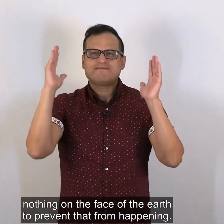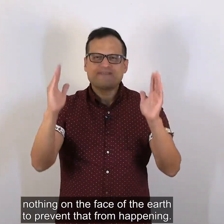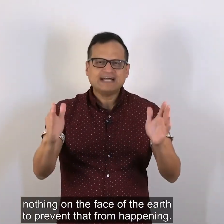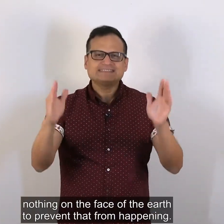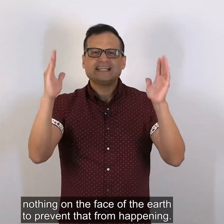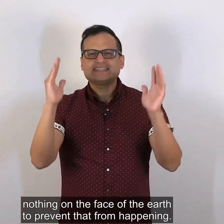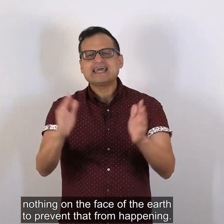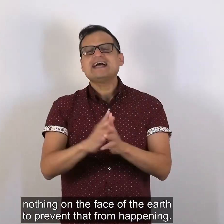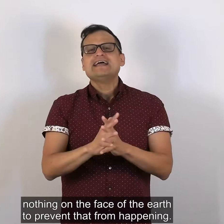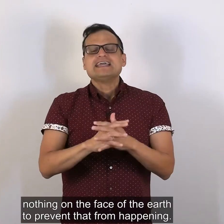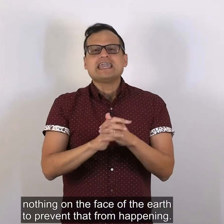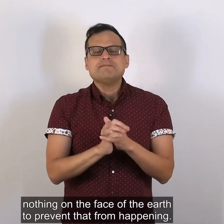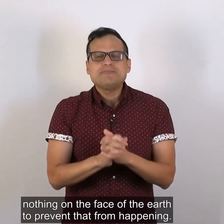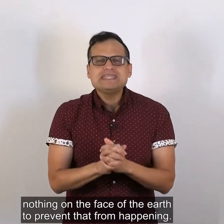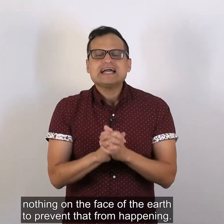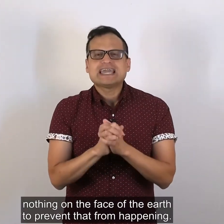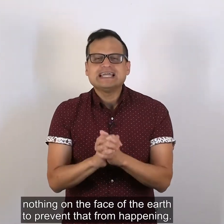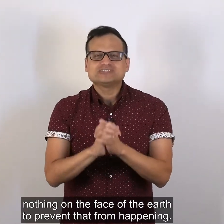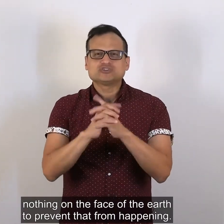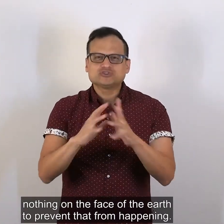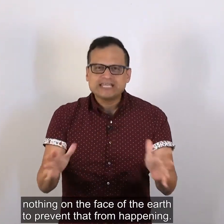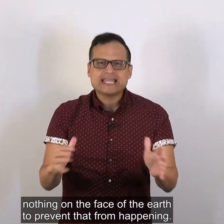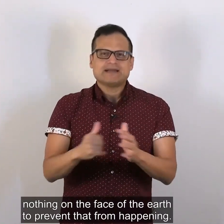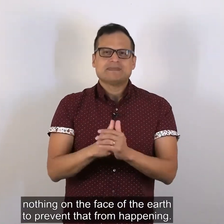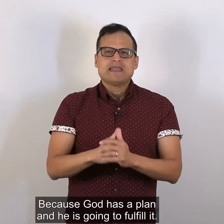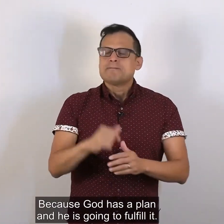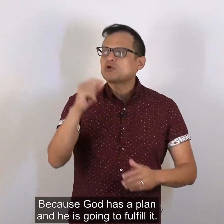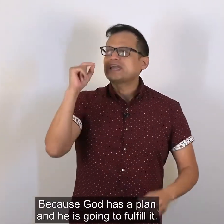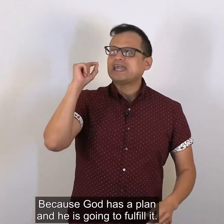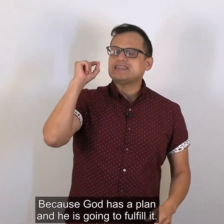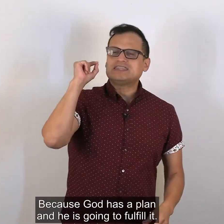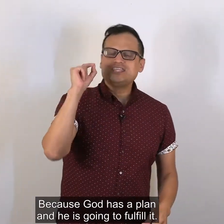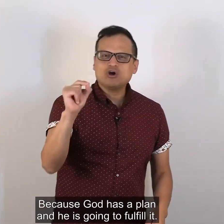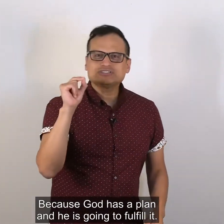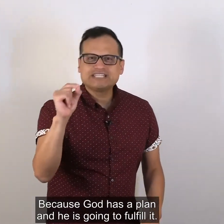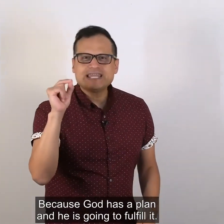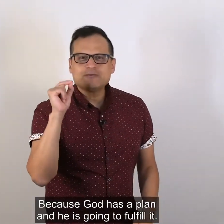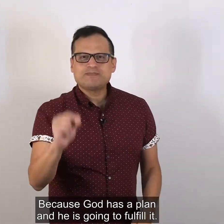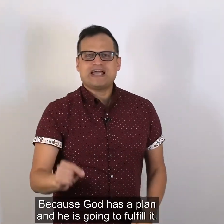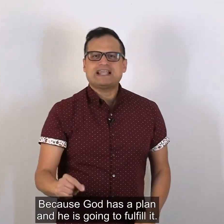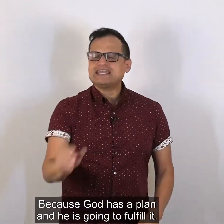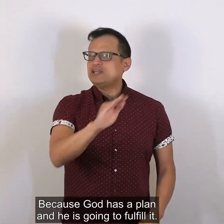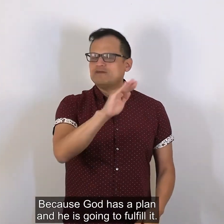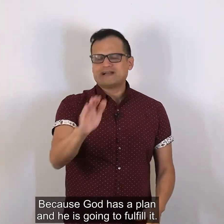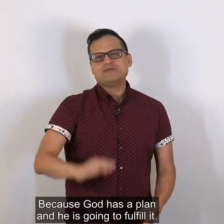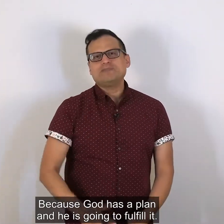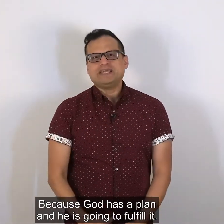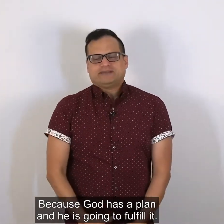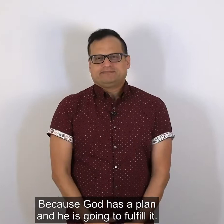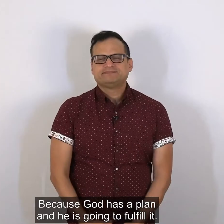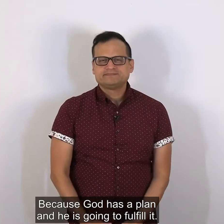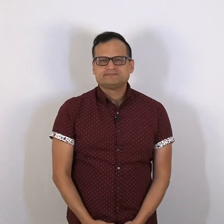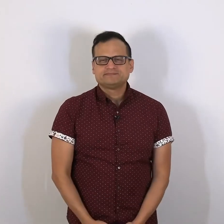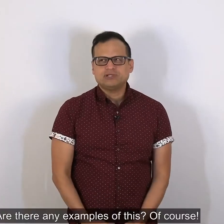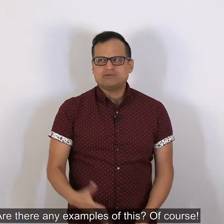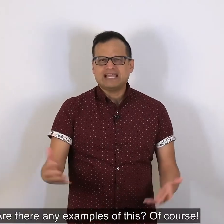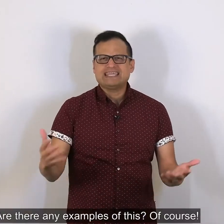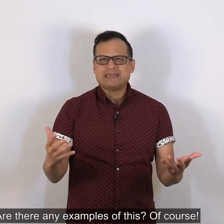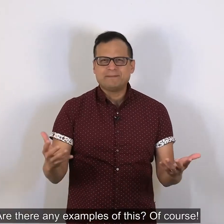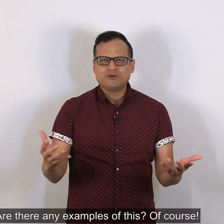faz de la tierra que impida que eso suceda. Porque Dios tiene un plan y lo va a cumplir. Bueno, hay ejemplos de